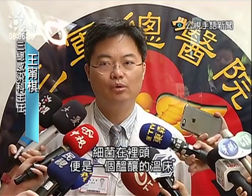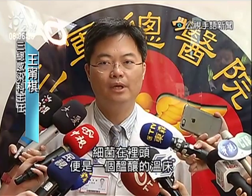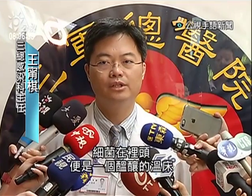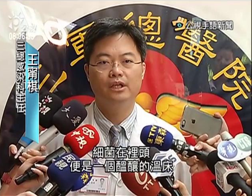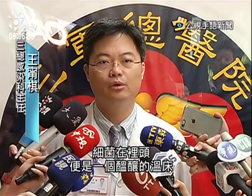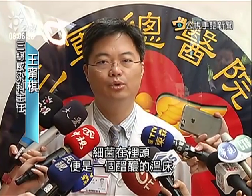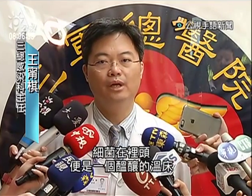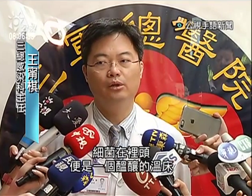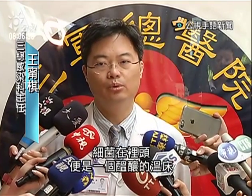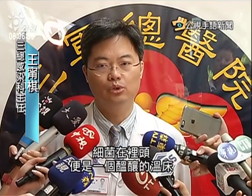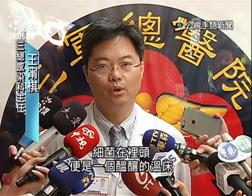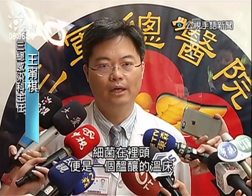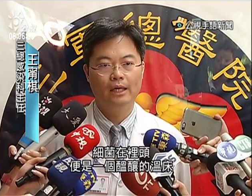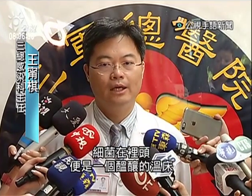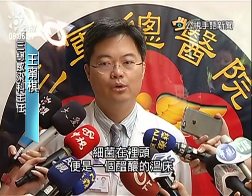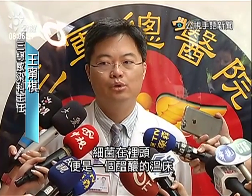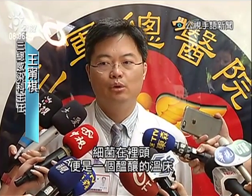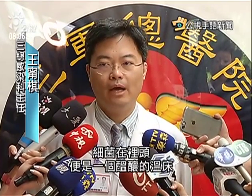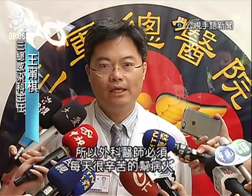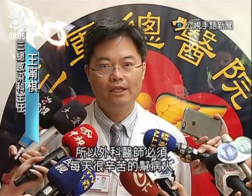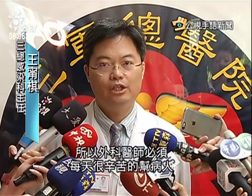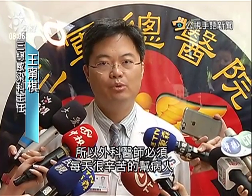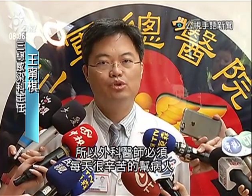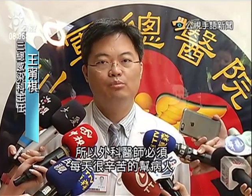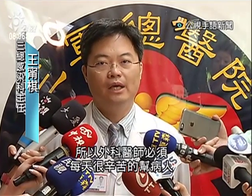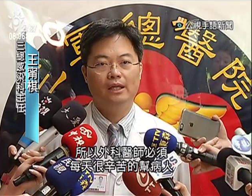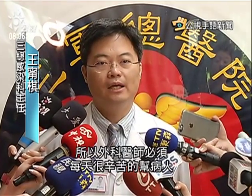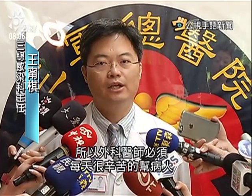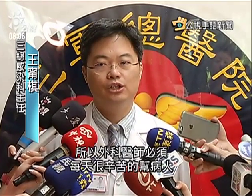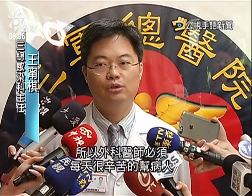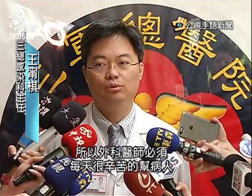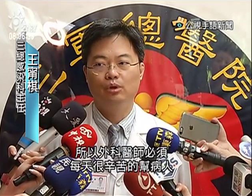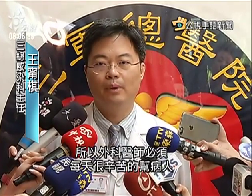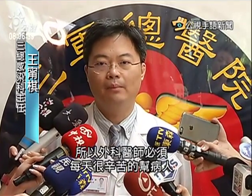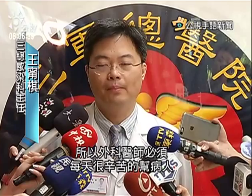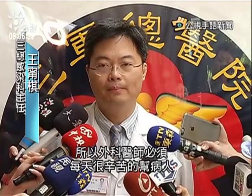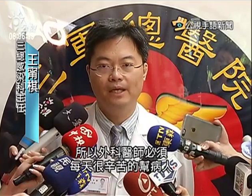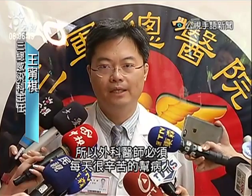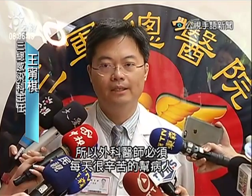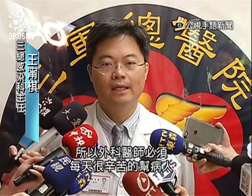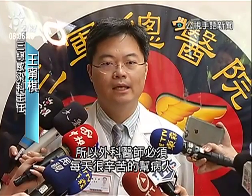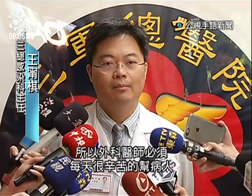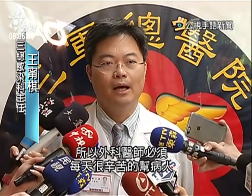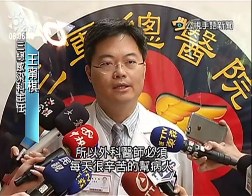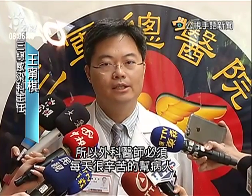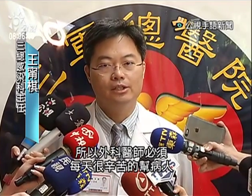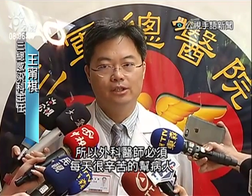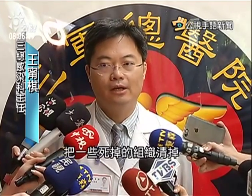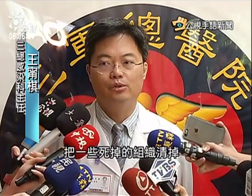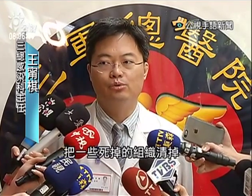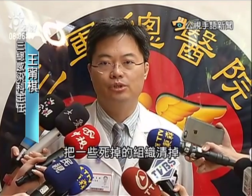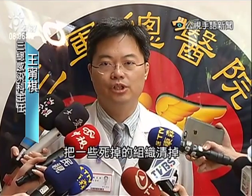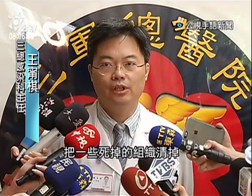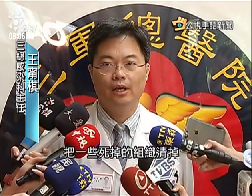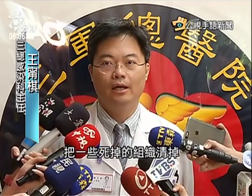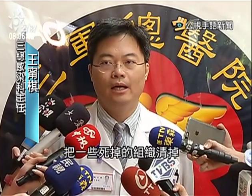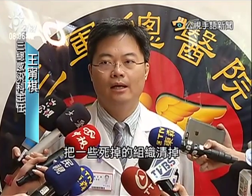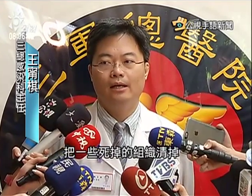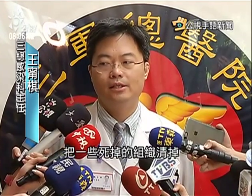便是一个酝酿的温床。所以外科医师必须每天很辛苦地帮病人把一些死掉的组织清掉，让这些